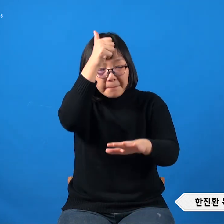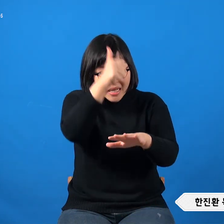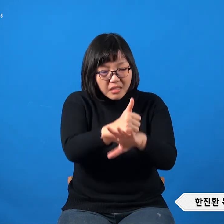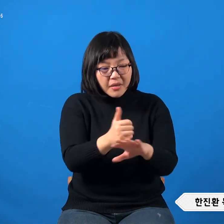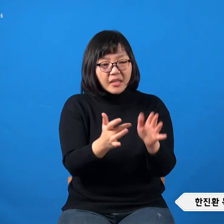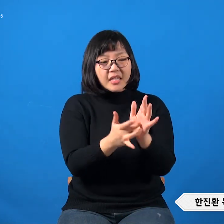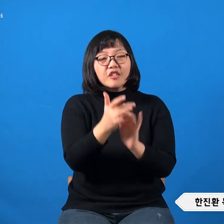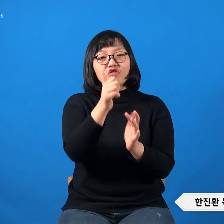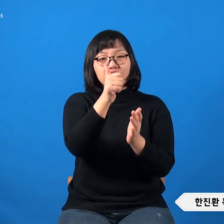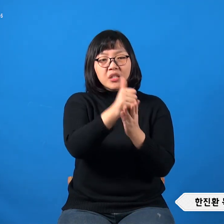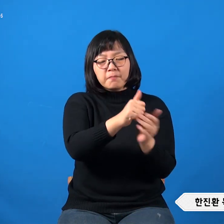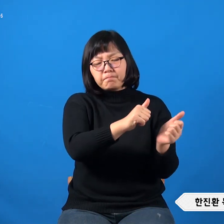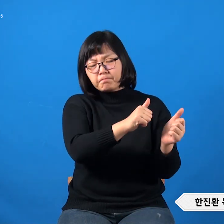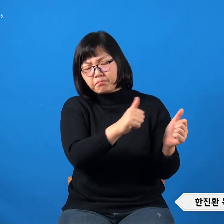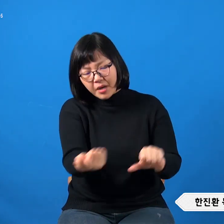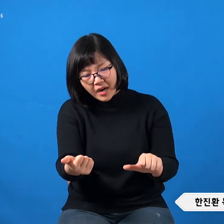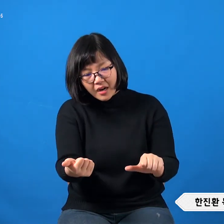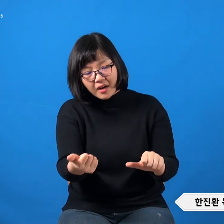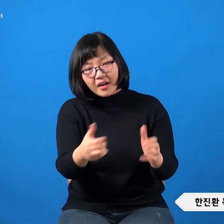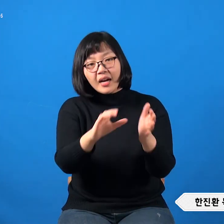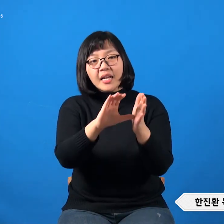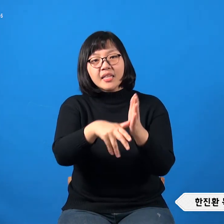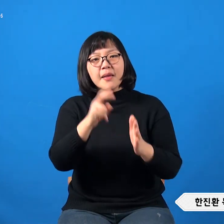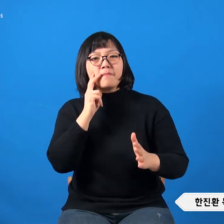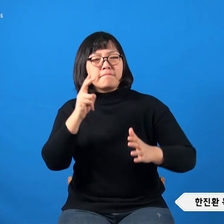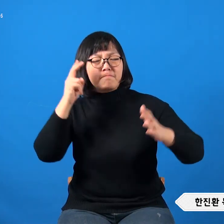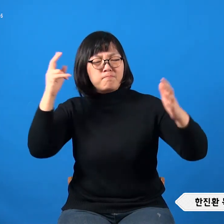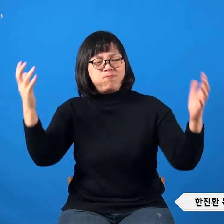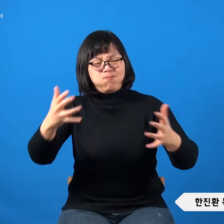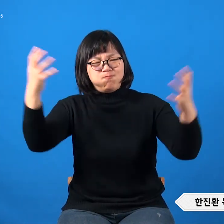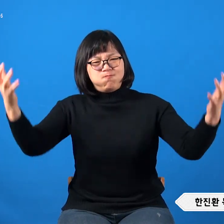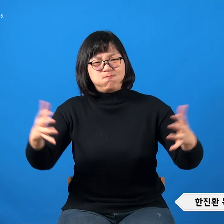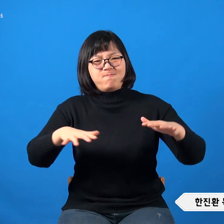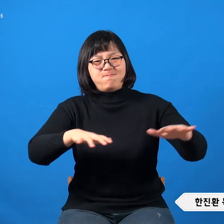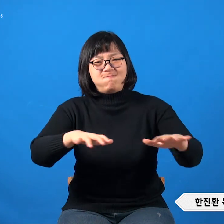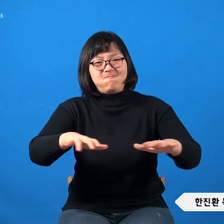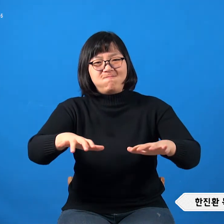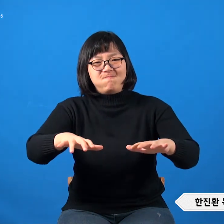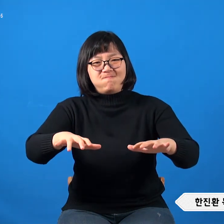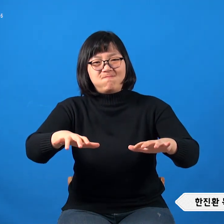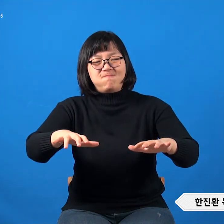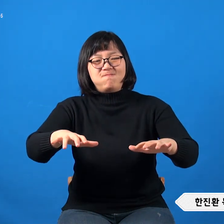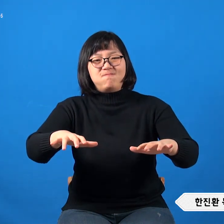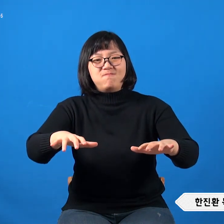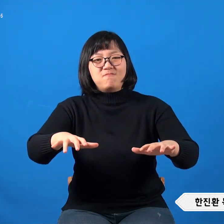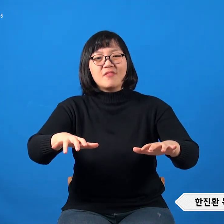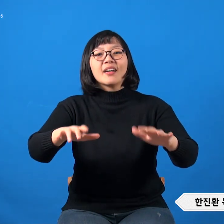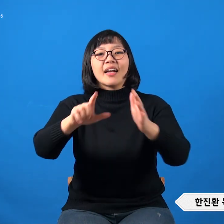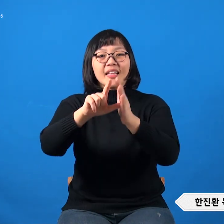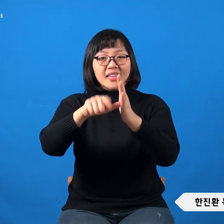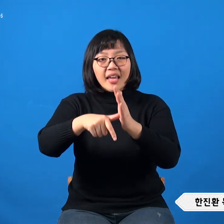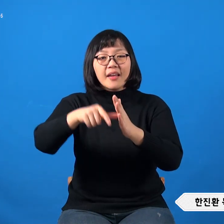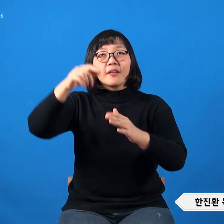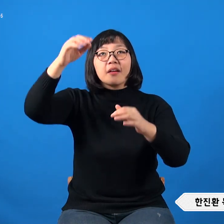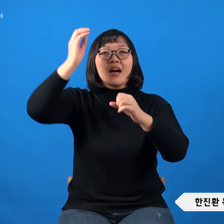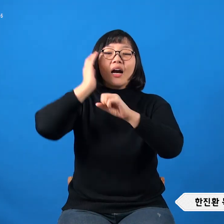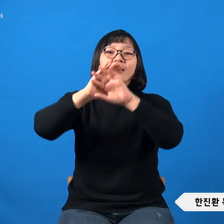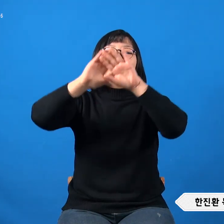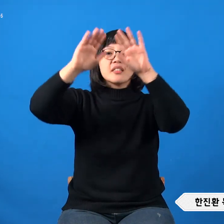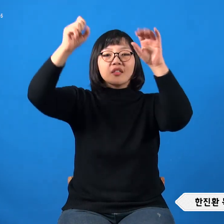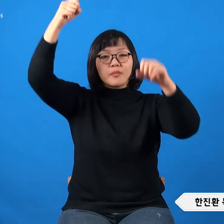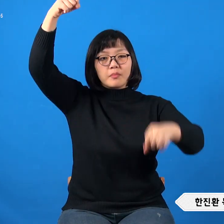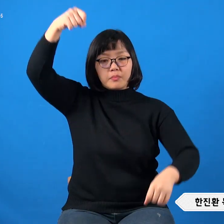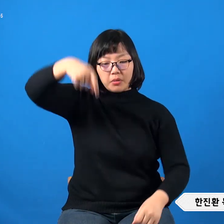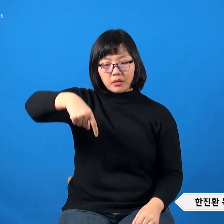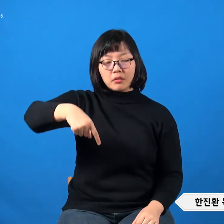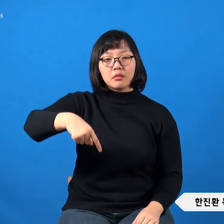그 순간 강한 지진과 바람이 일어나다가 잠잠해지면서 하늘에서 물방울이 하나 또